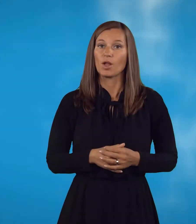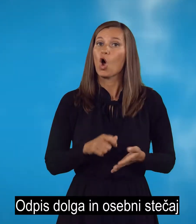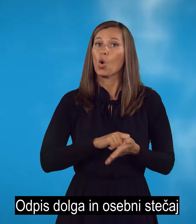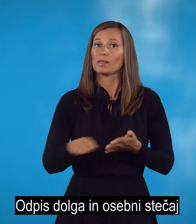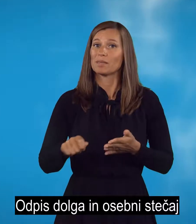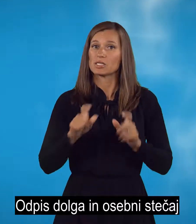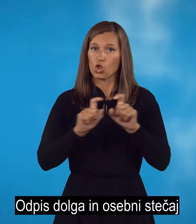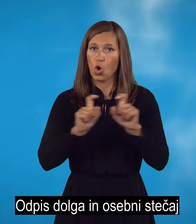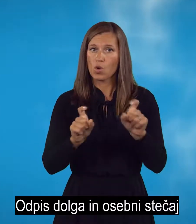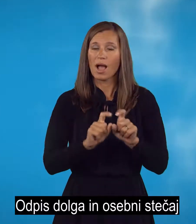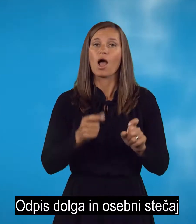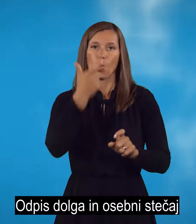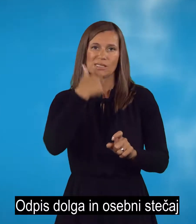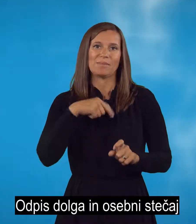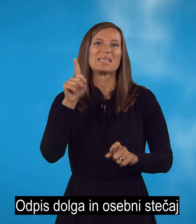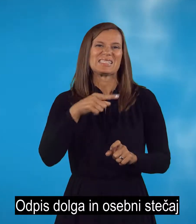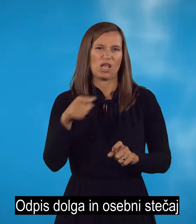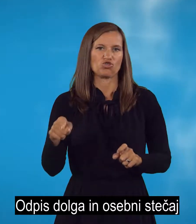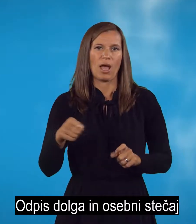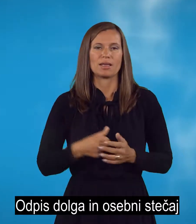Odpis dolga in osebni stečaj.